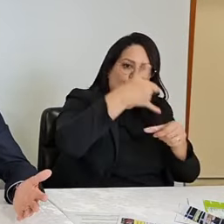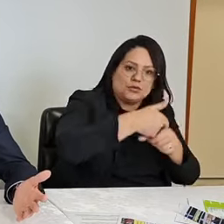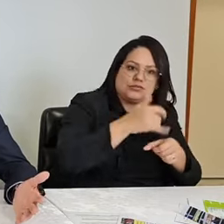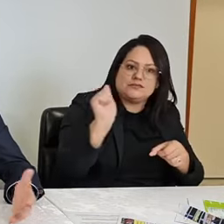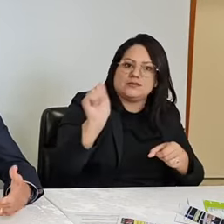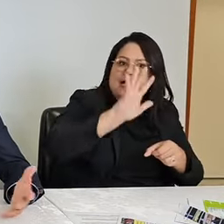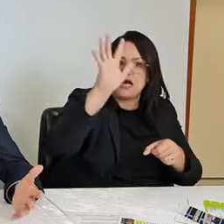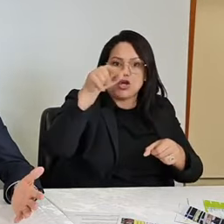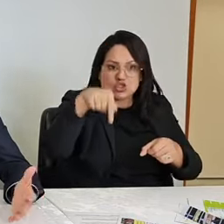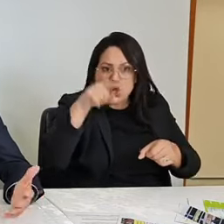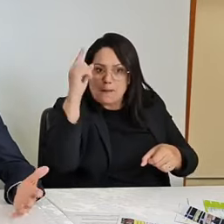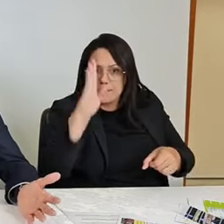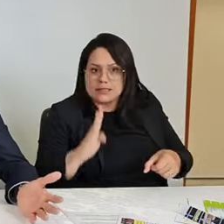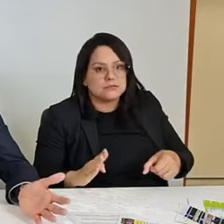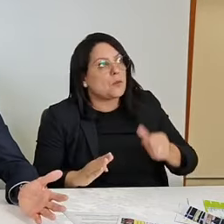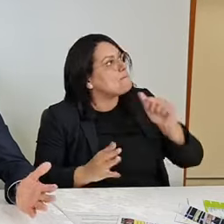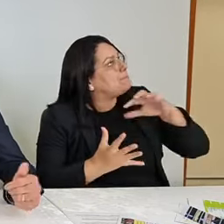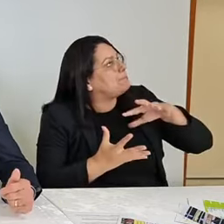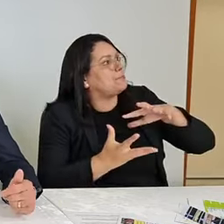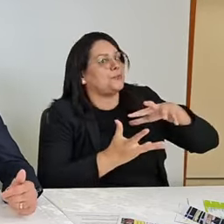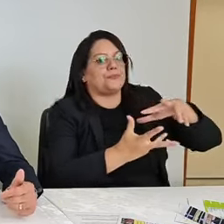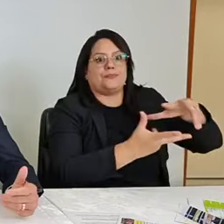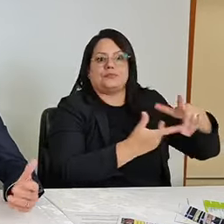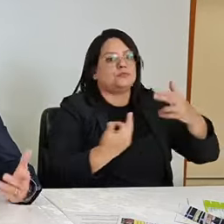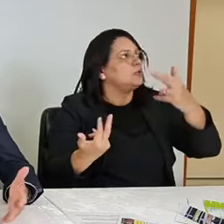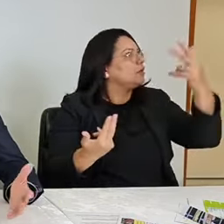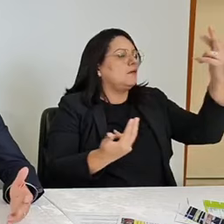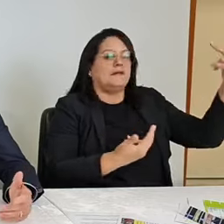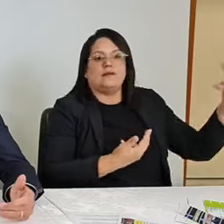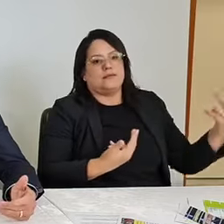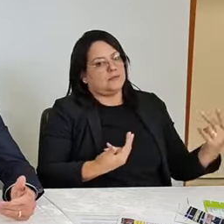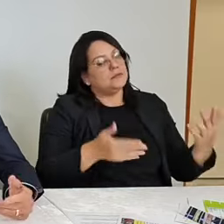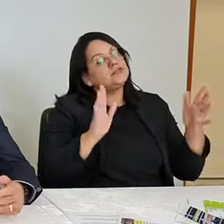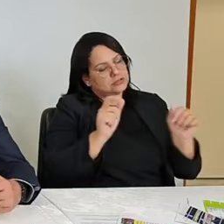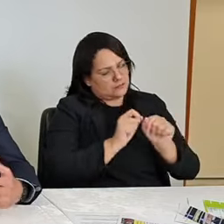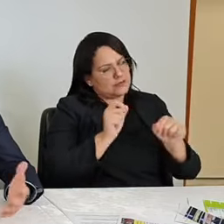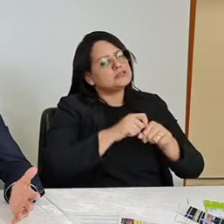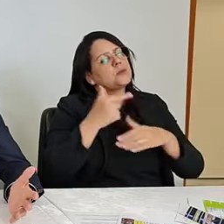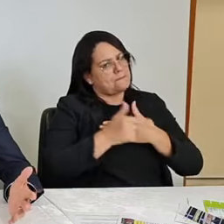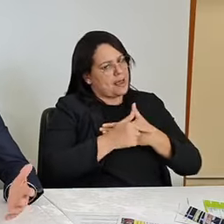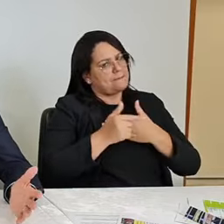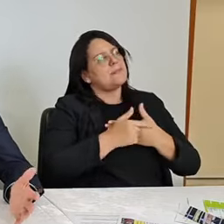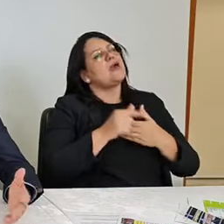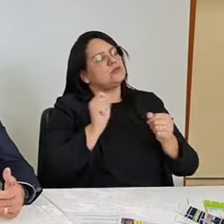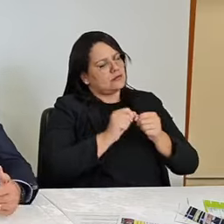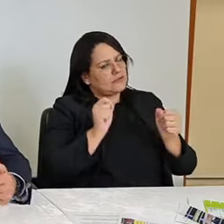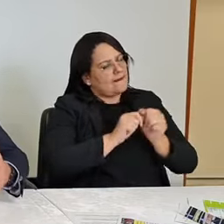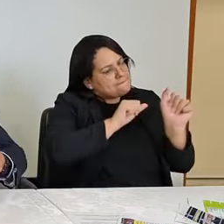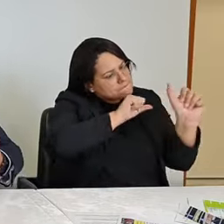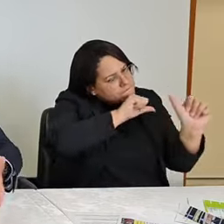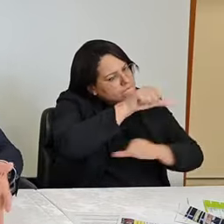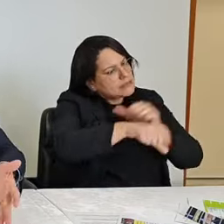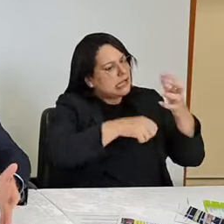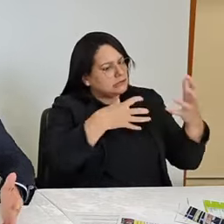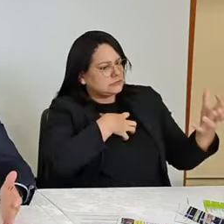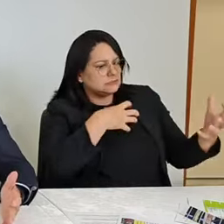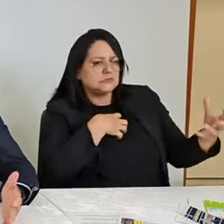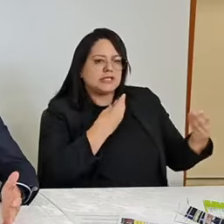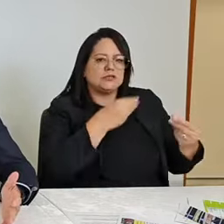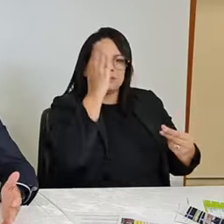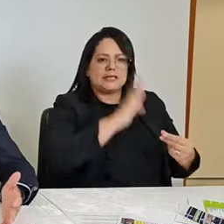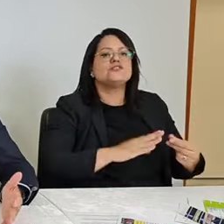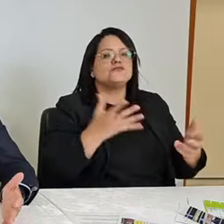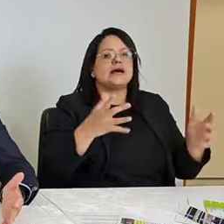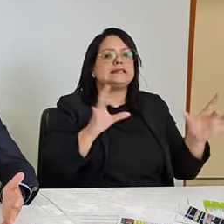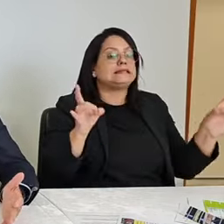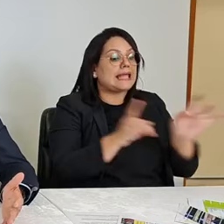mundo todo. O Brasil não foi diferente. Mas a gente vai fazendo a nossa parte, vai mudando a cara do Brasil. Nós vamos terminar esse ano